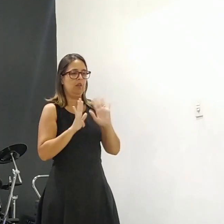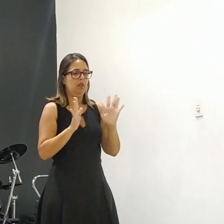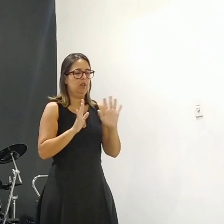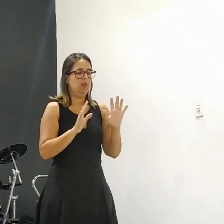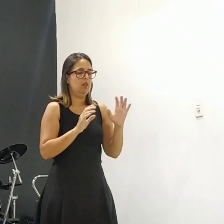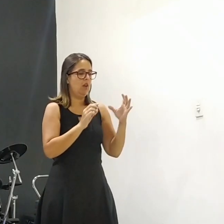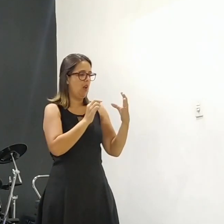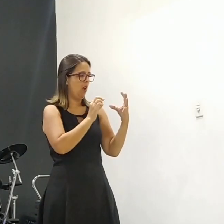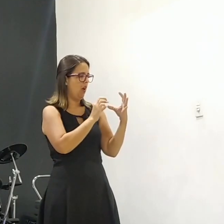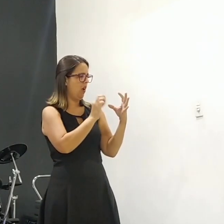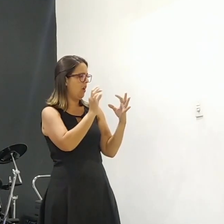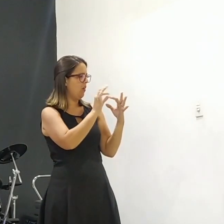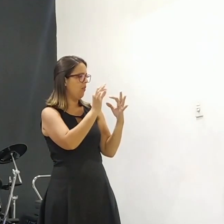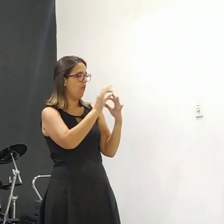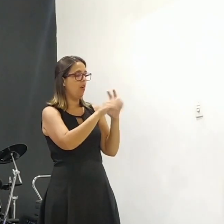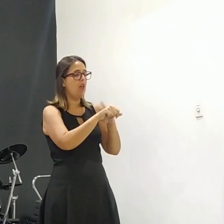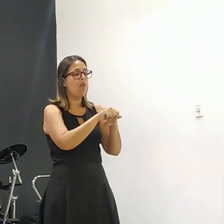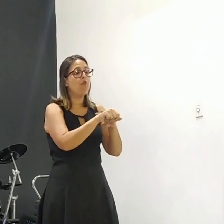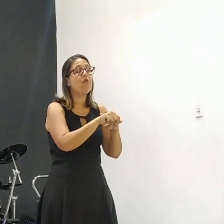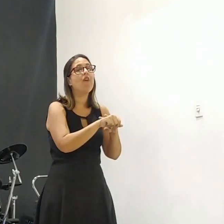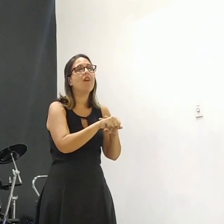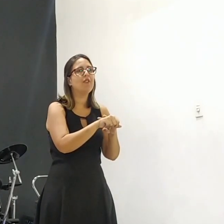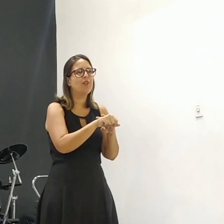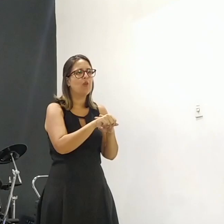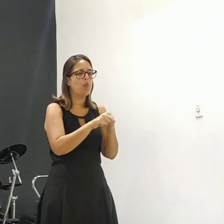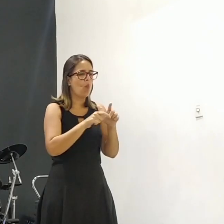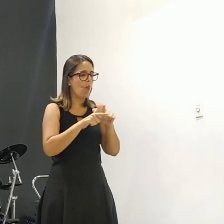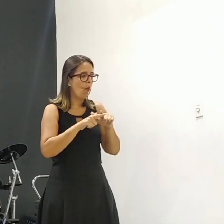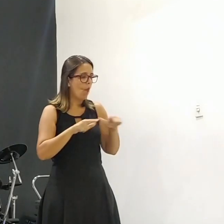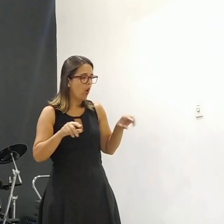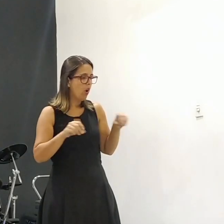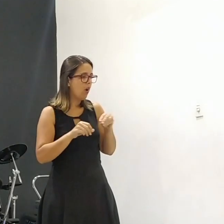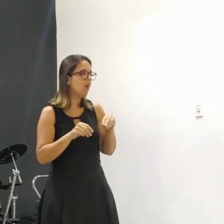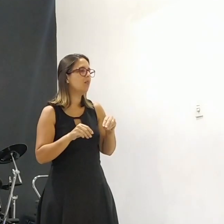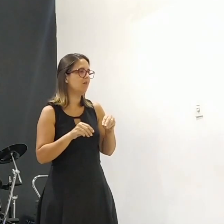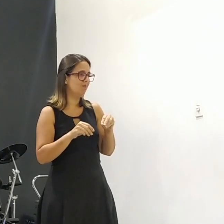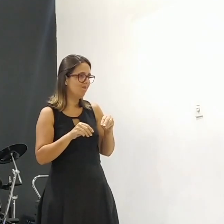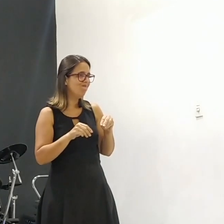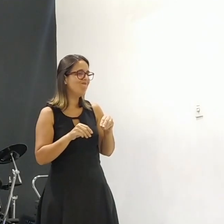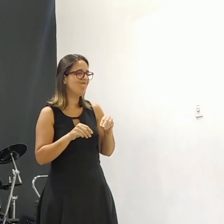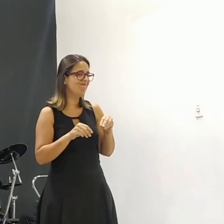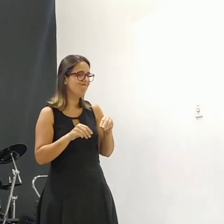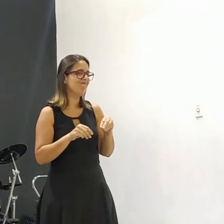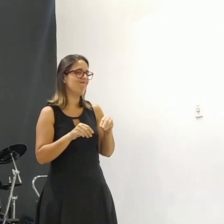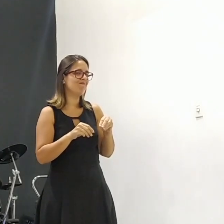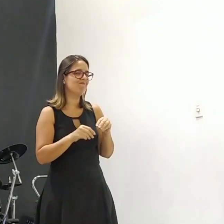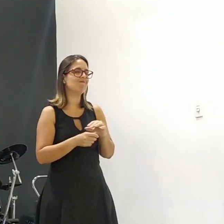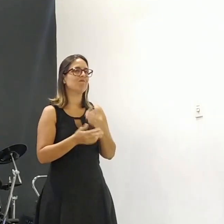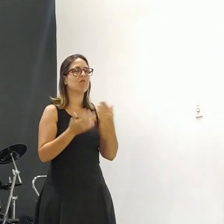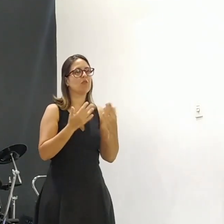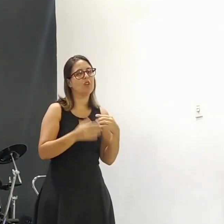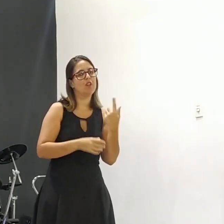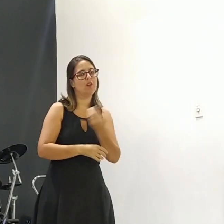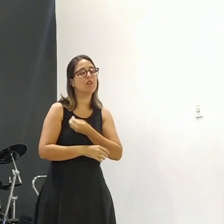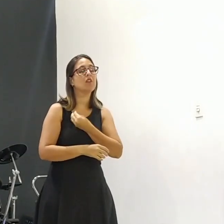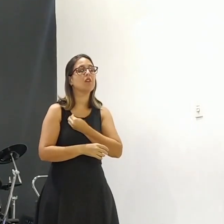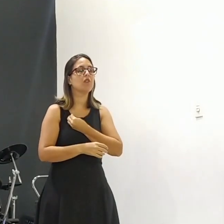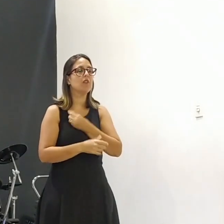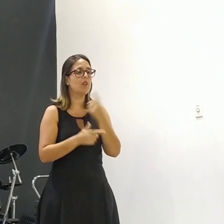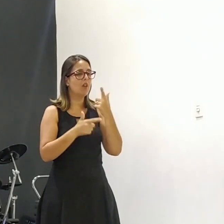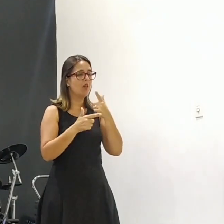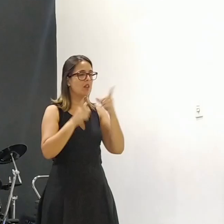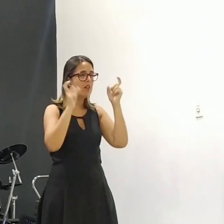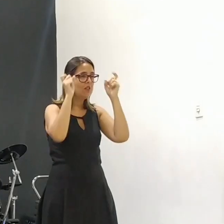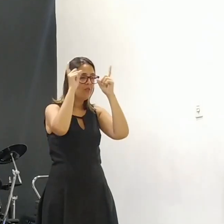ficarão verdes no ano da sequidão. Mesmo que tenha seca, mesmo que haja dificuldade